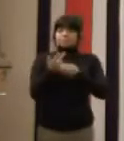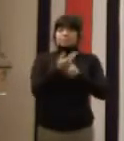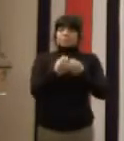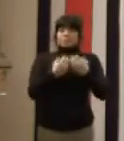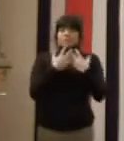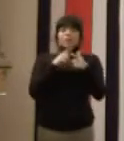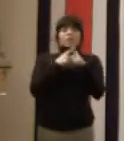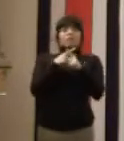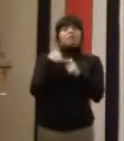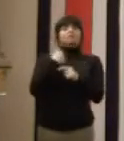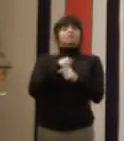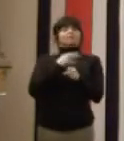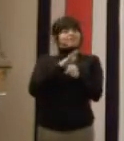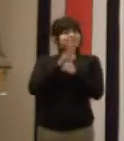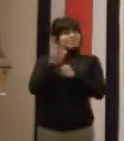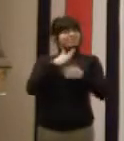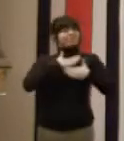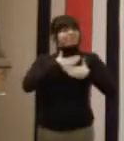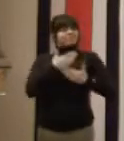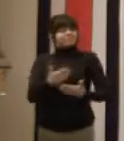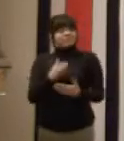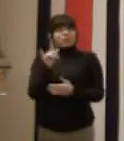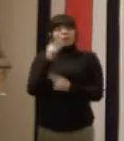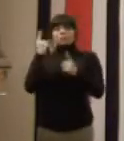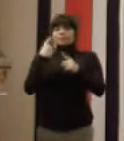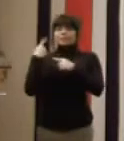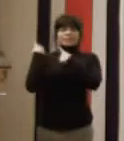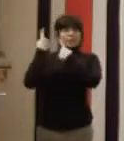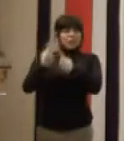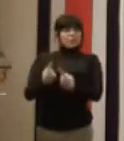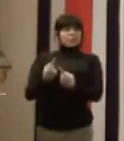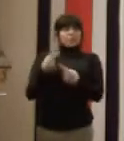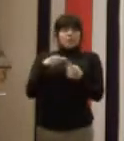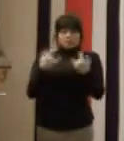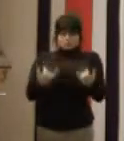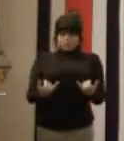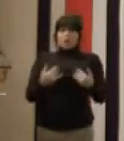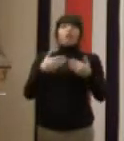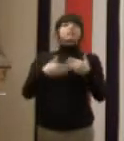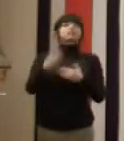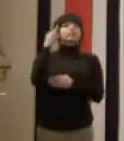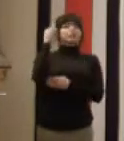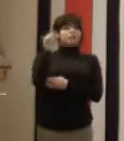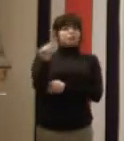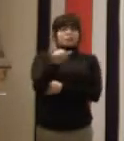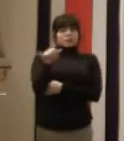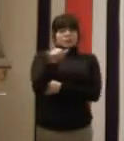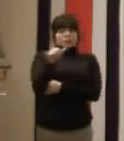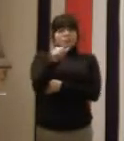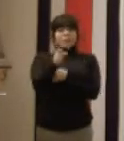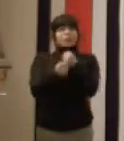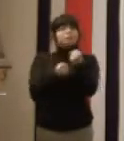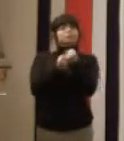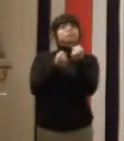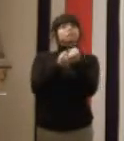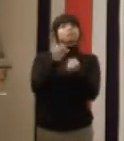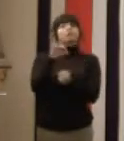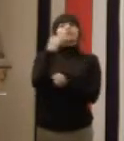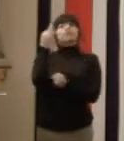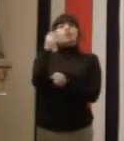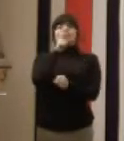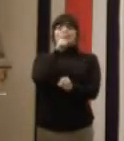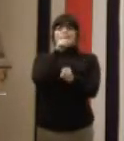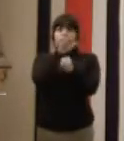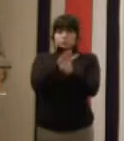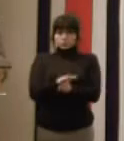estamos absolutamente dispuestos, como lo ha sido siempre, lo es ahora y lo será en el futuro, a contribuir de manera